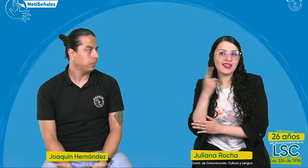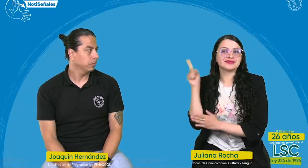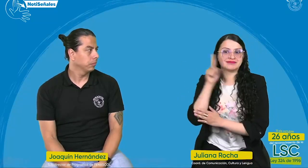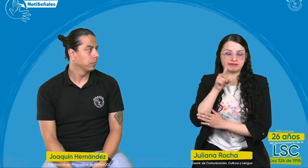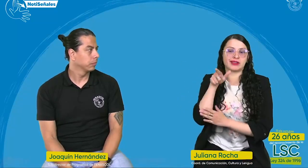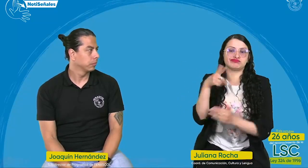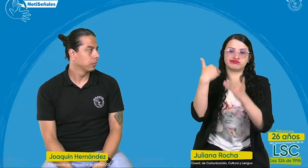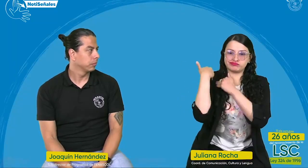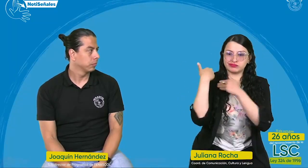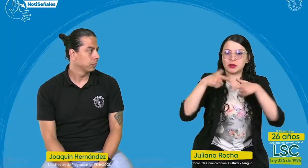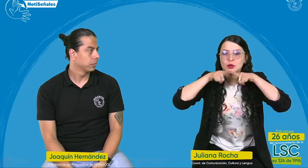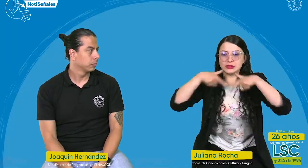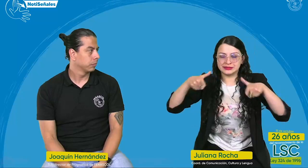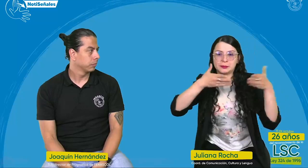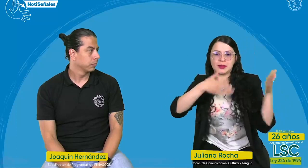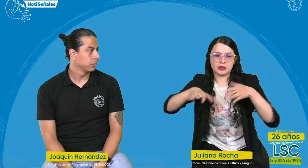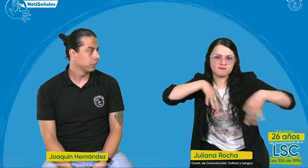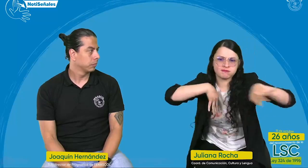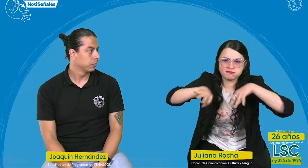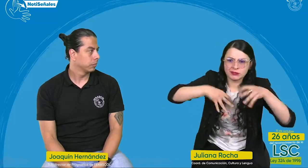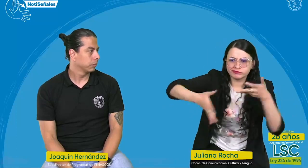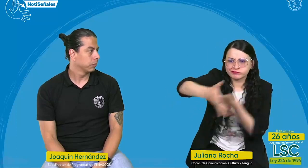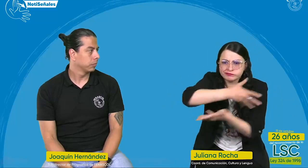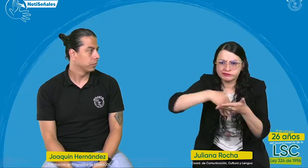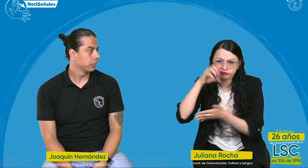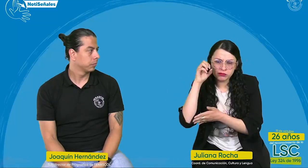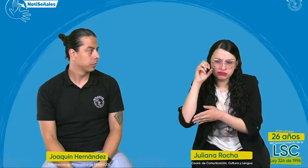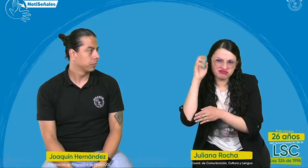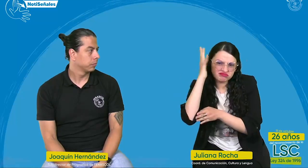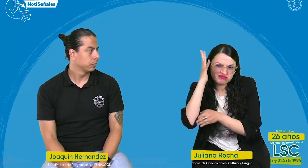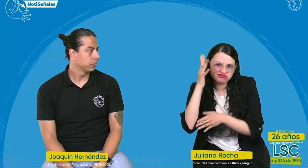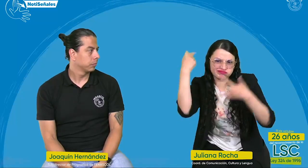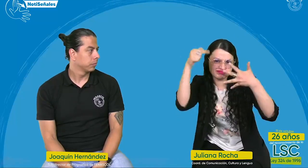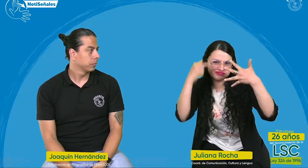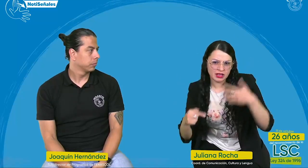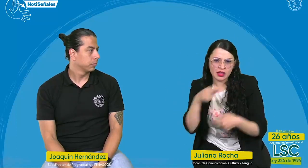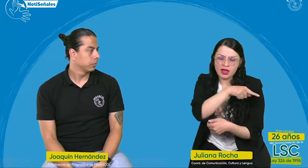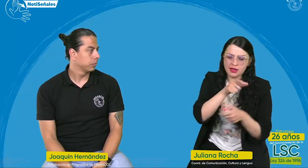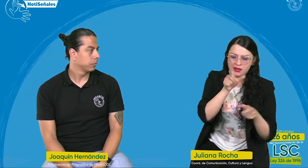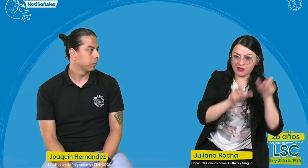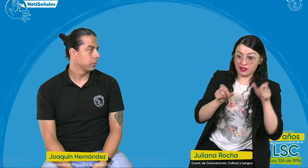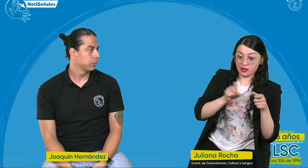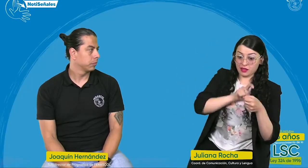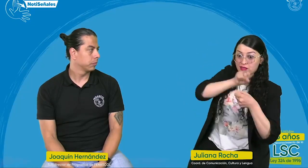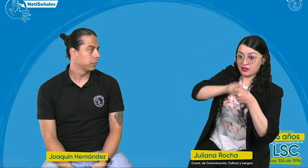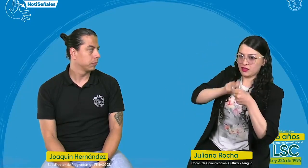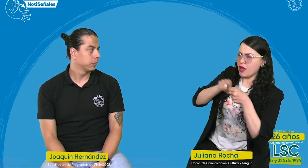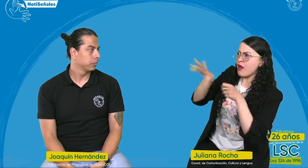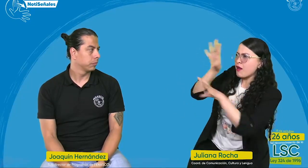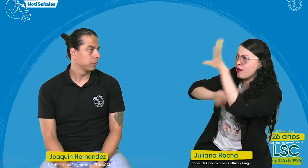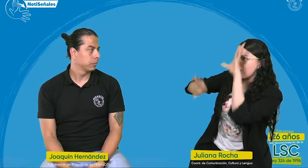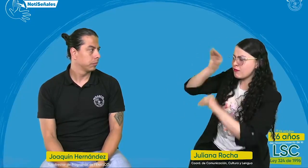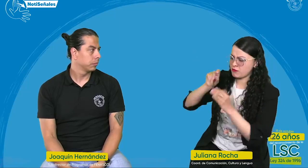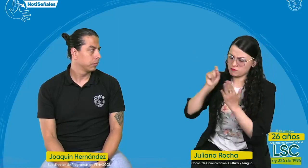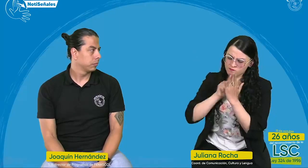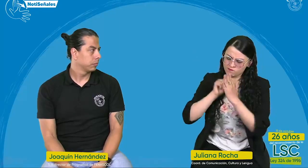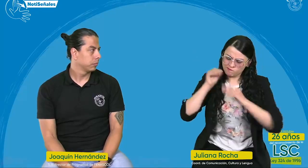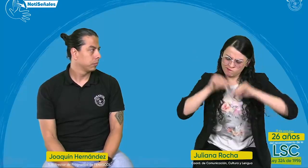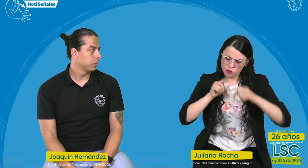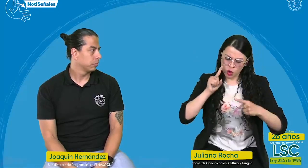del del centro la que vimos antes a Mónica ella nos va a dar ciertas conferencias y unos talleres en las cuales las personas